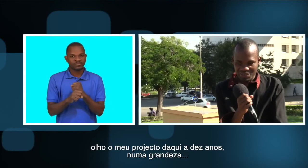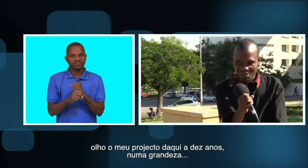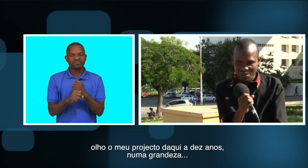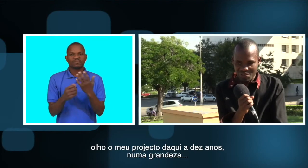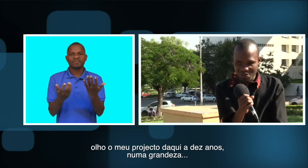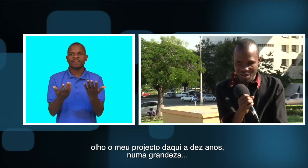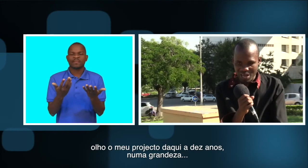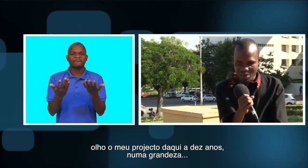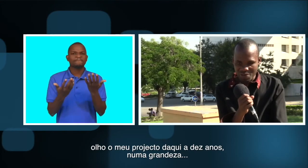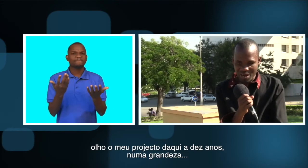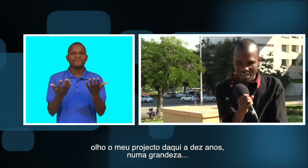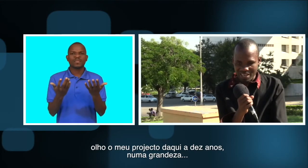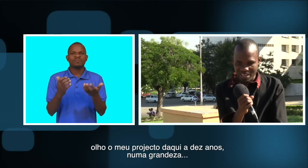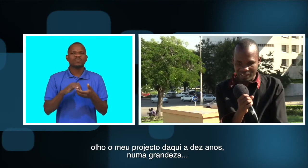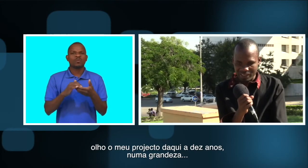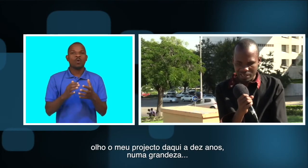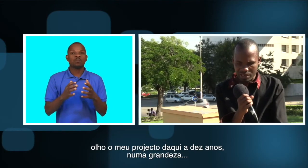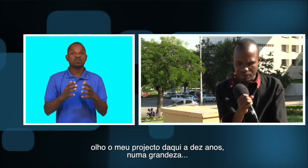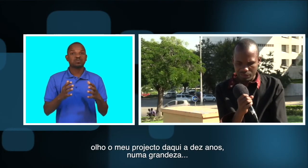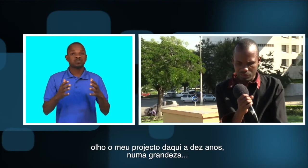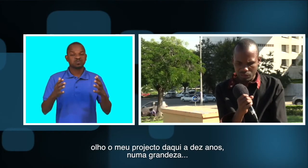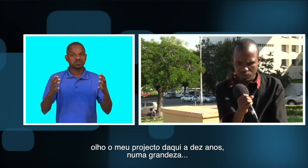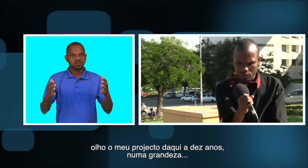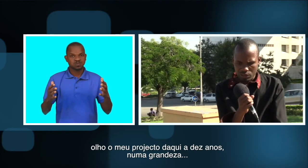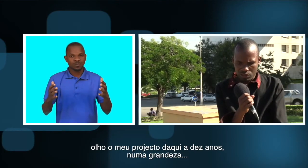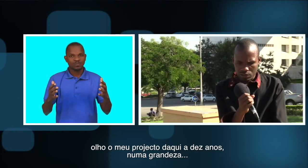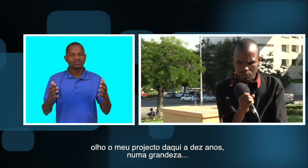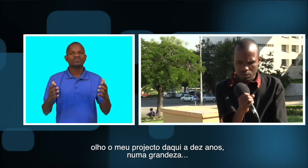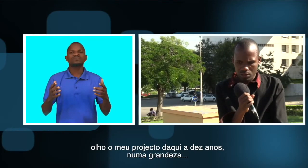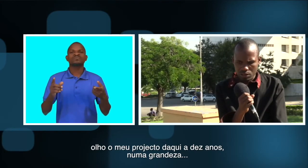quer dizer, numa grandeza,